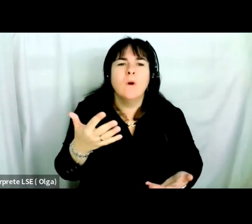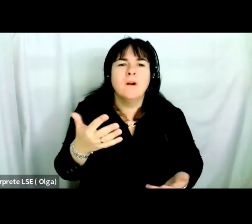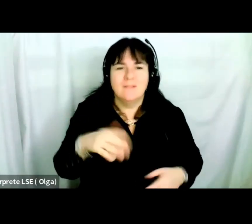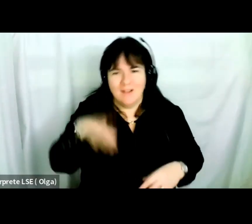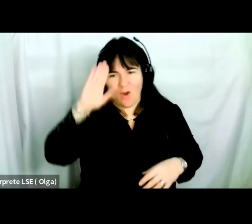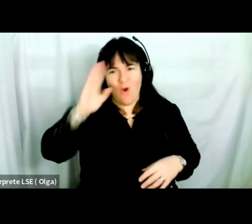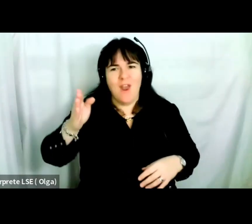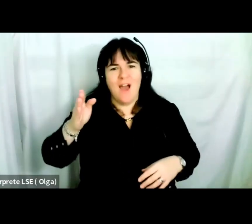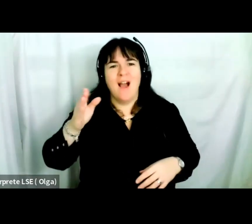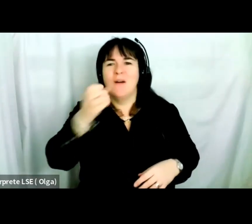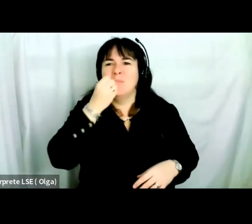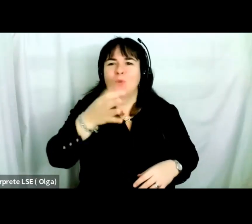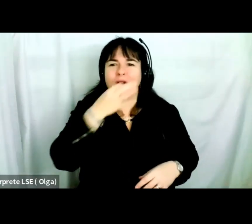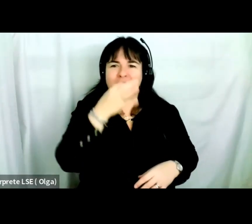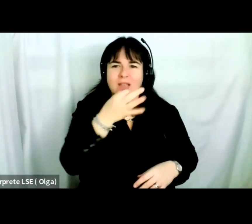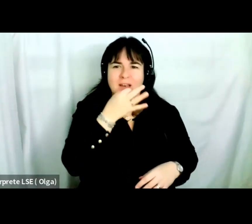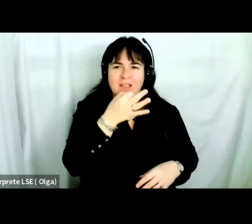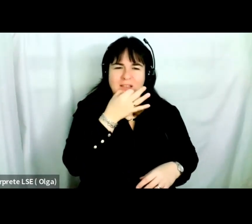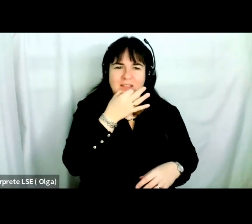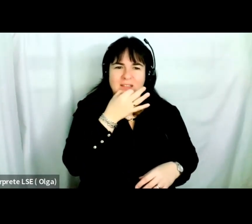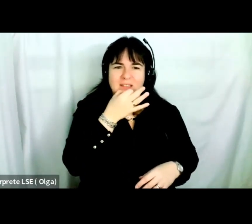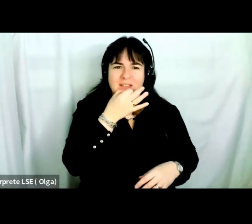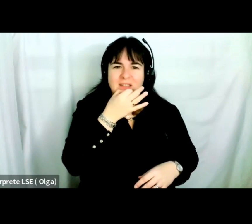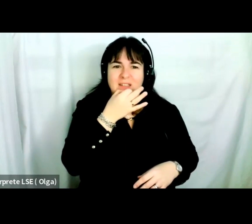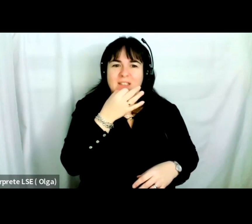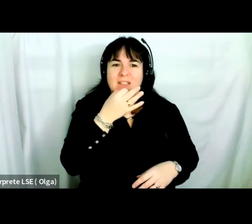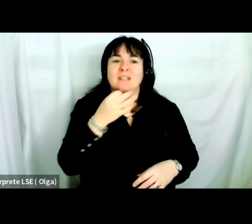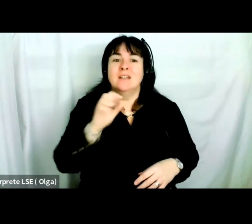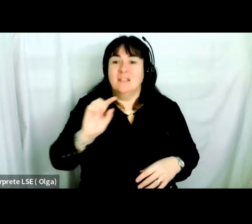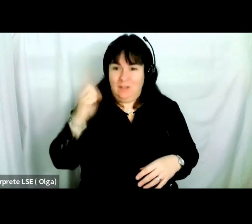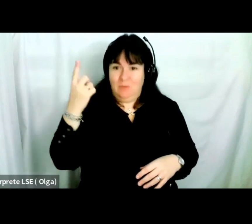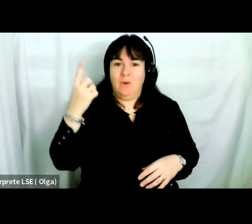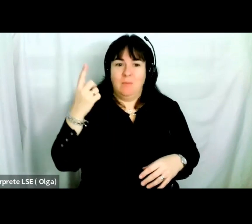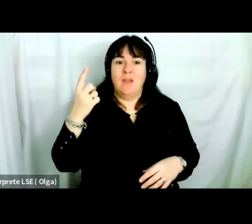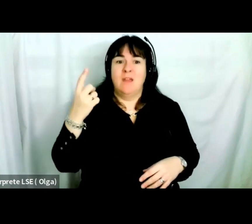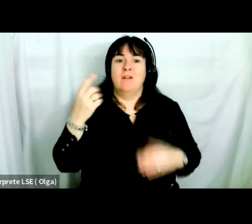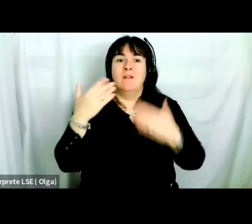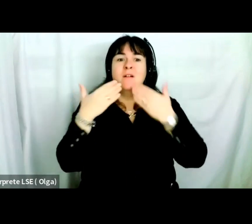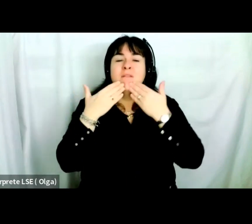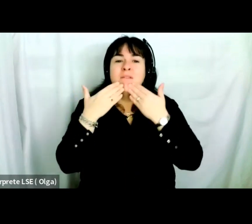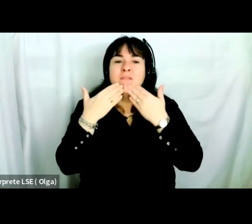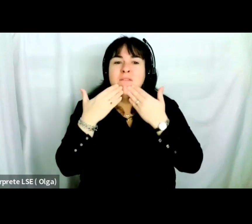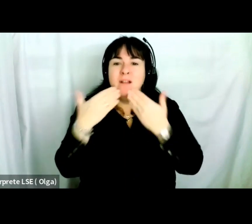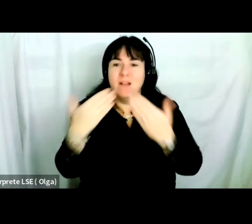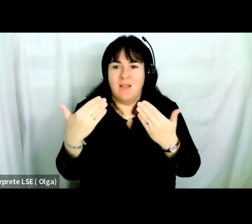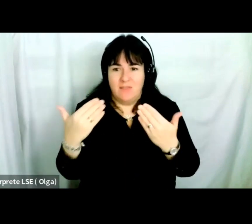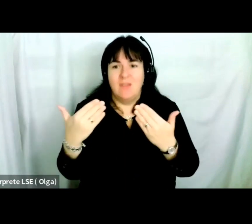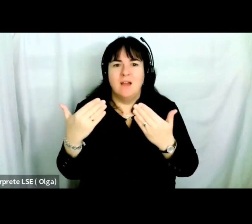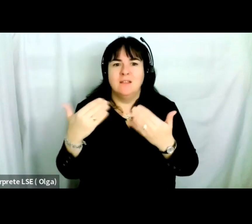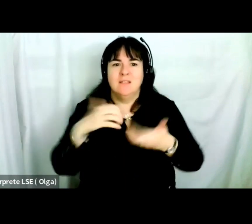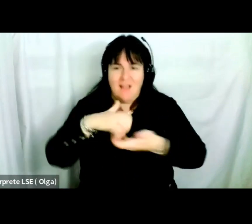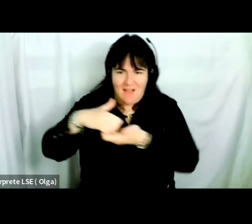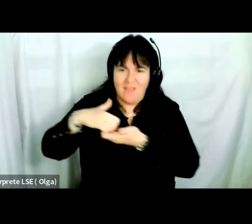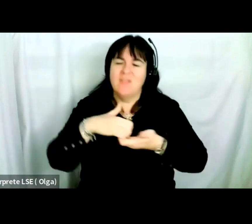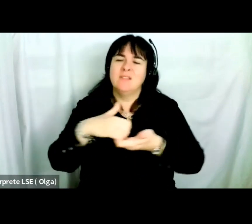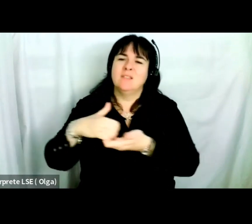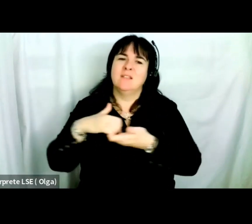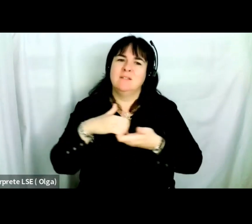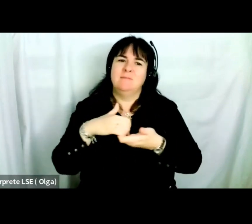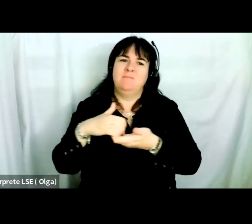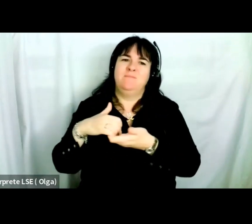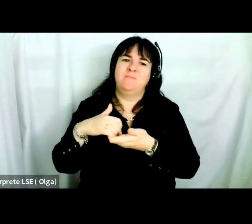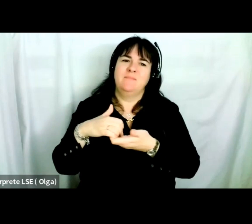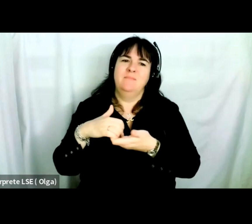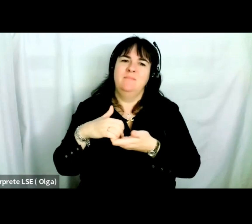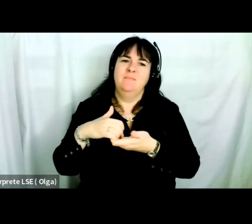Hola, buenas tardes a todos. Lo primero, agradecer mucho a la CENSE, a la Confederación Nacional de